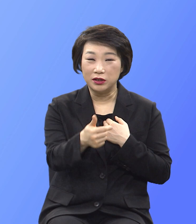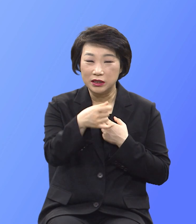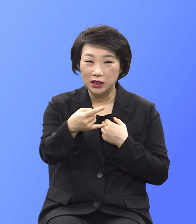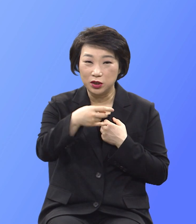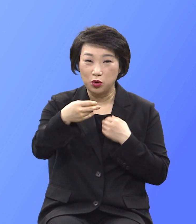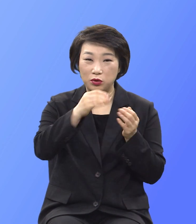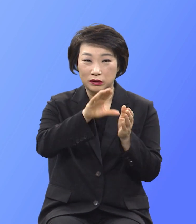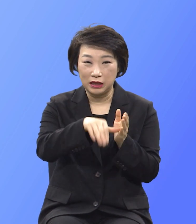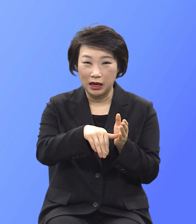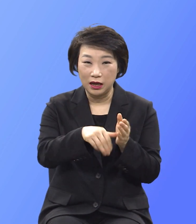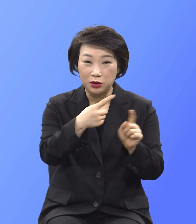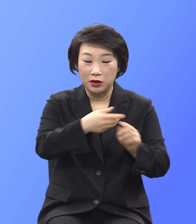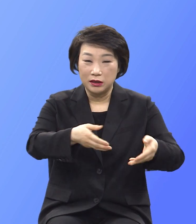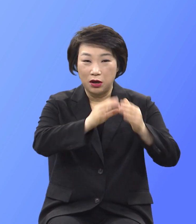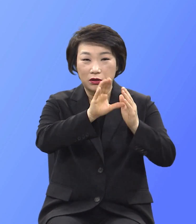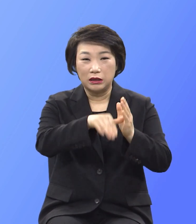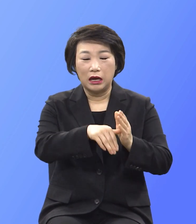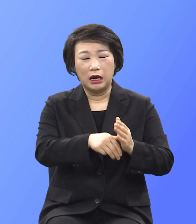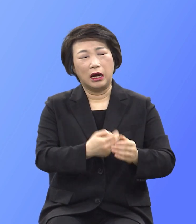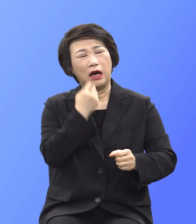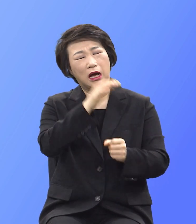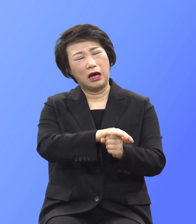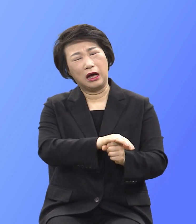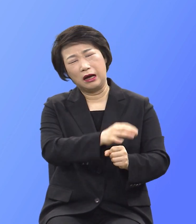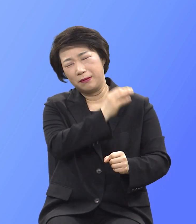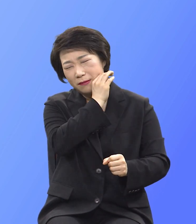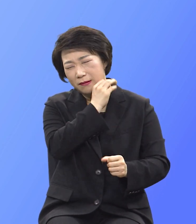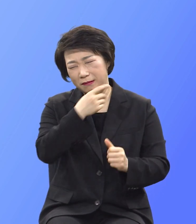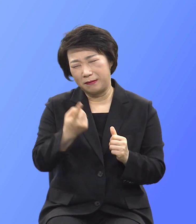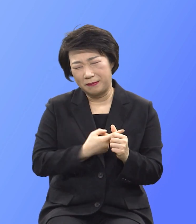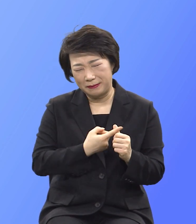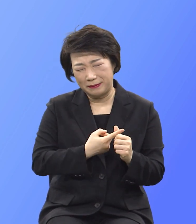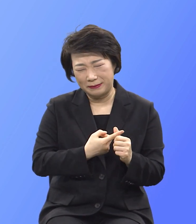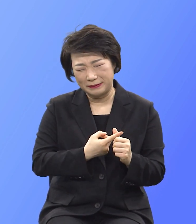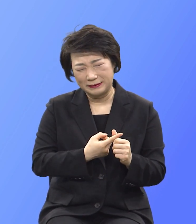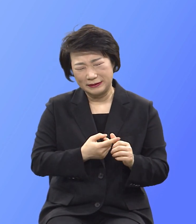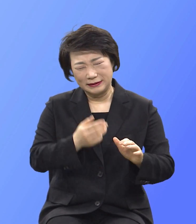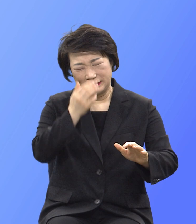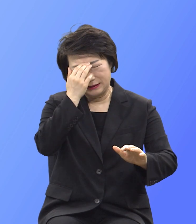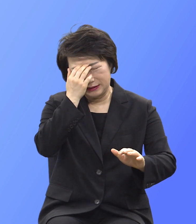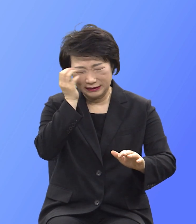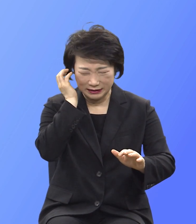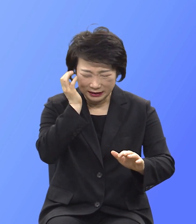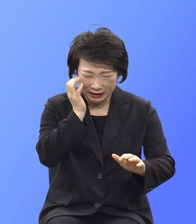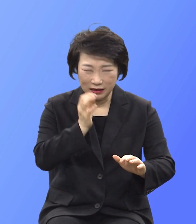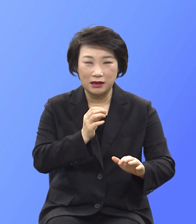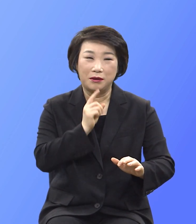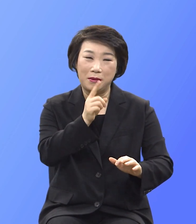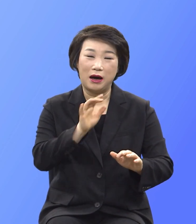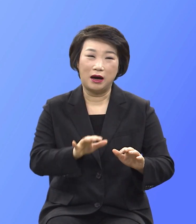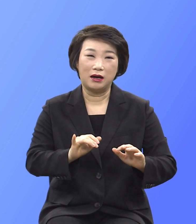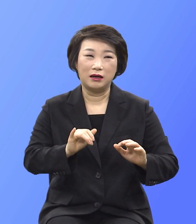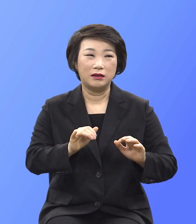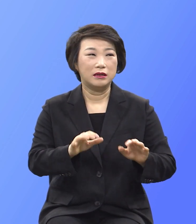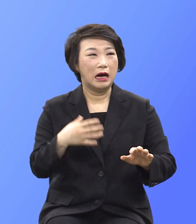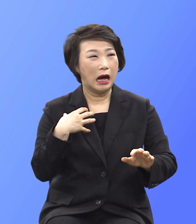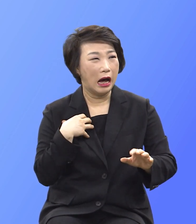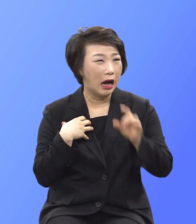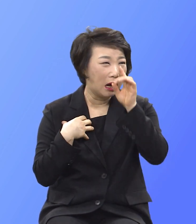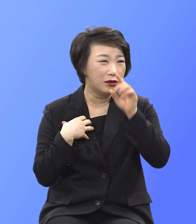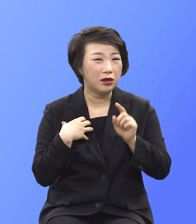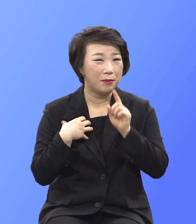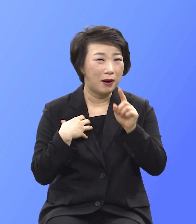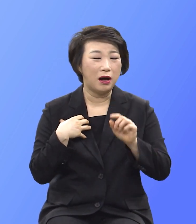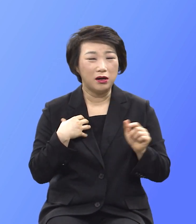연희동에서도 정말로 부끄러운 소리, 창피한 소리, 세상으로 말하면 감당 안